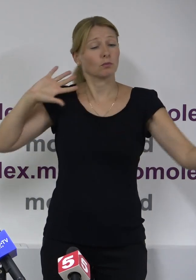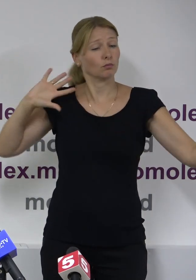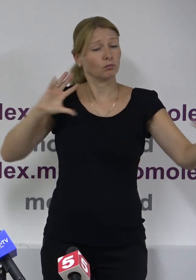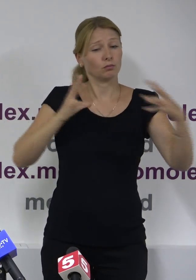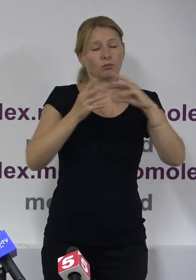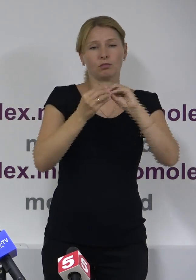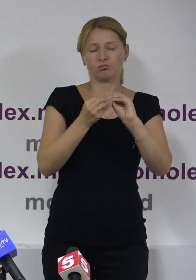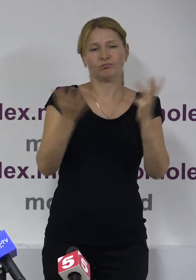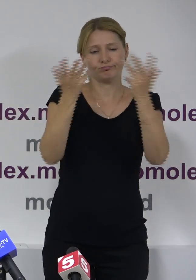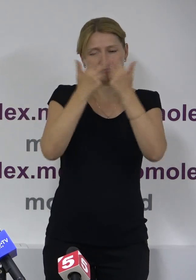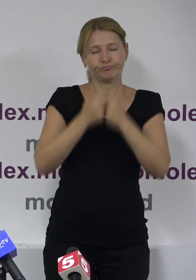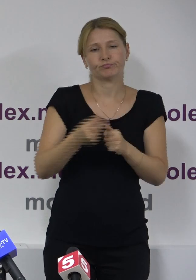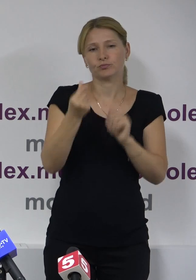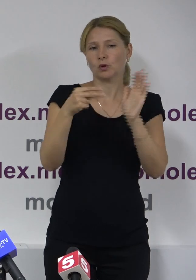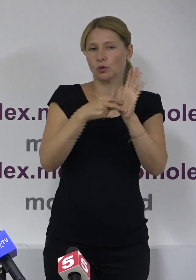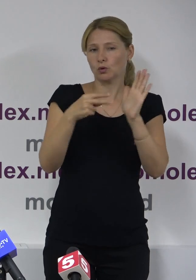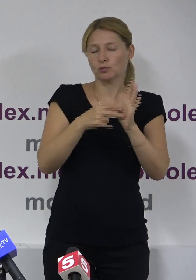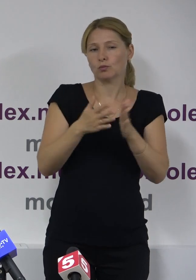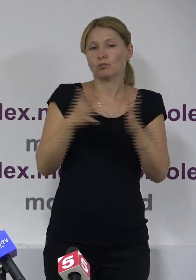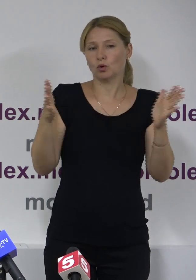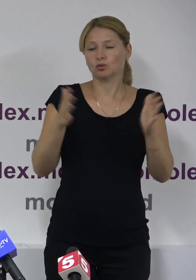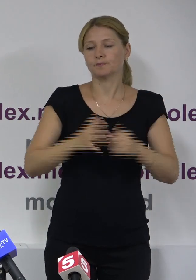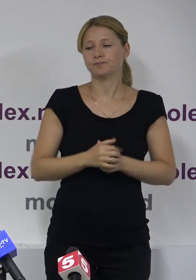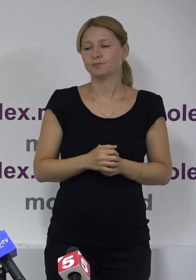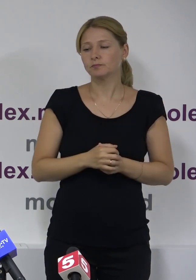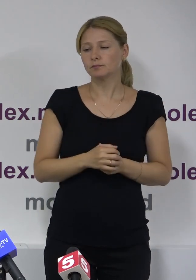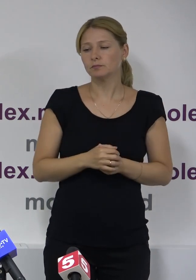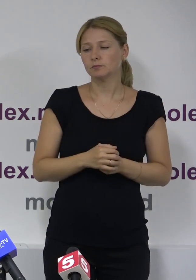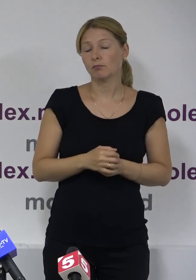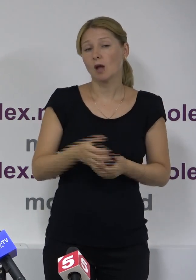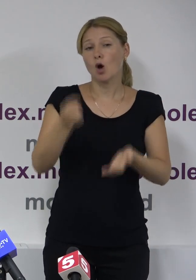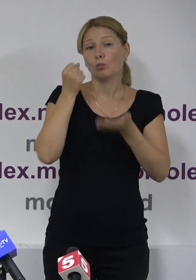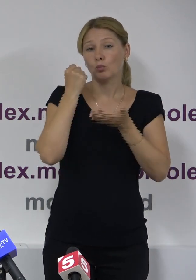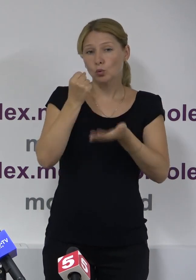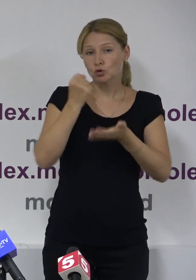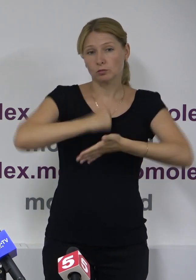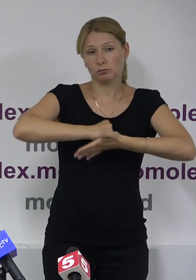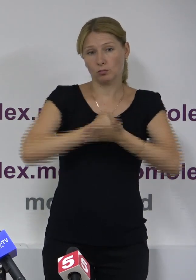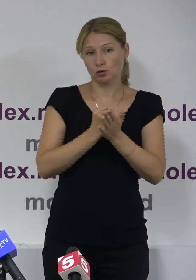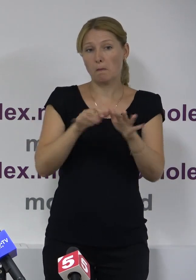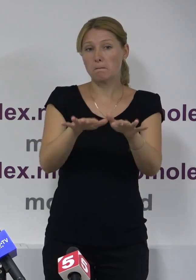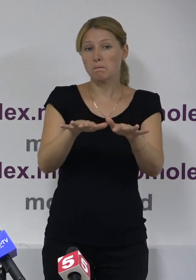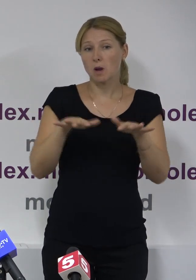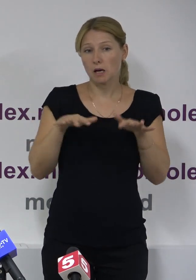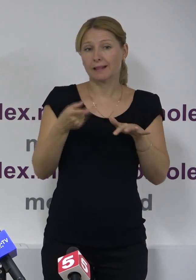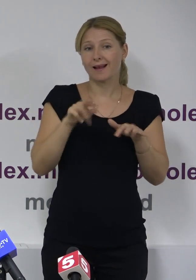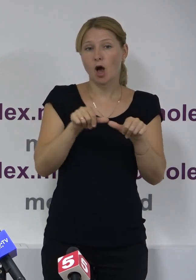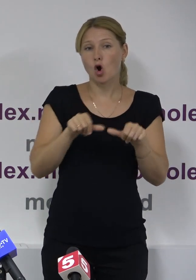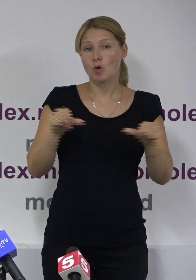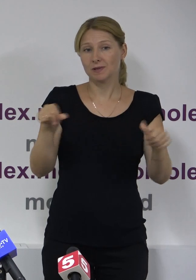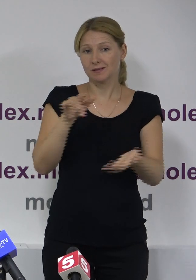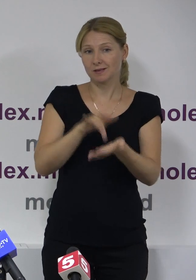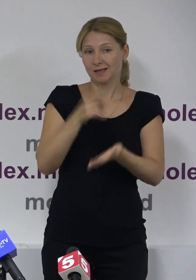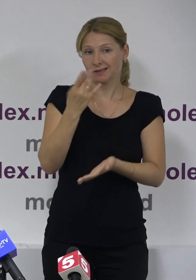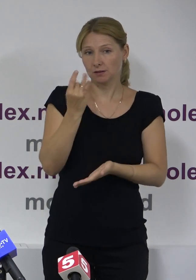costurile estimate menționate mai sus. În același timp, bugetul aprobat de Parlament pentru Comisia Electorală